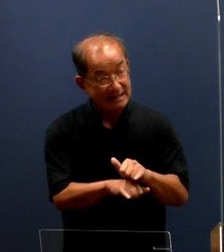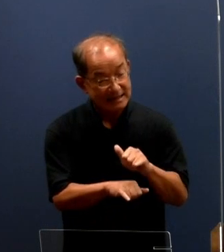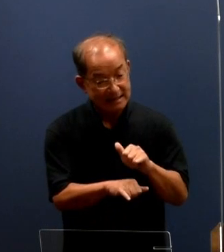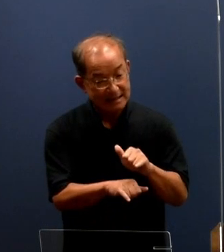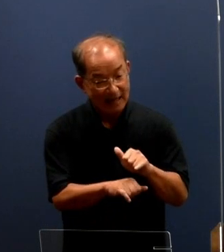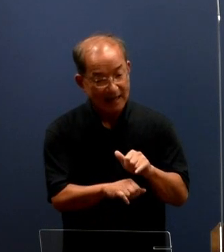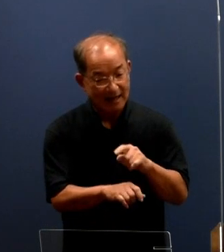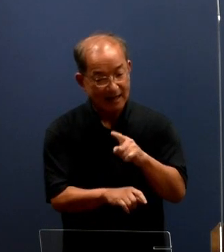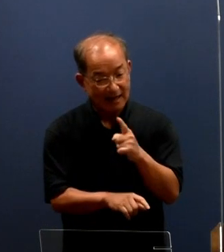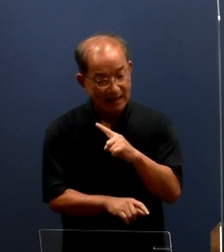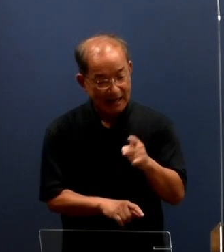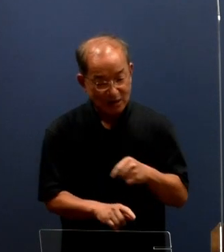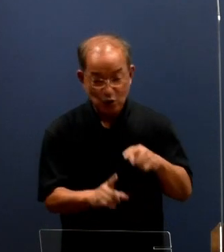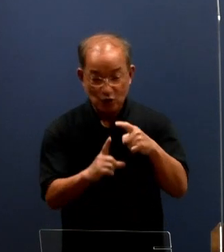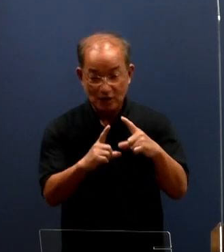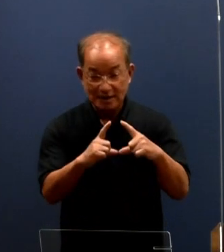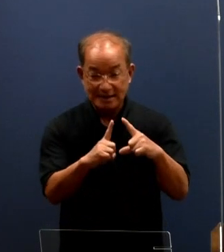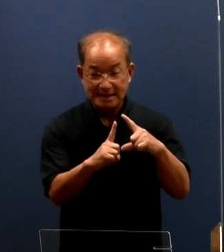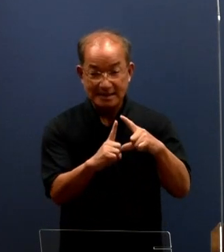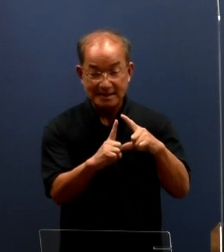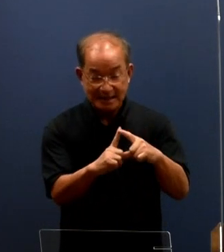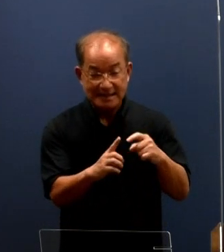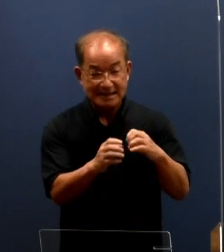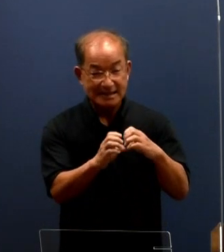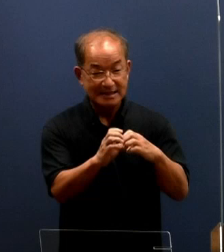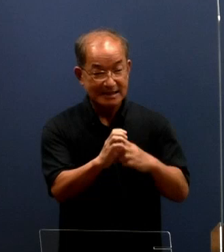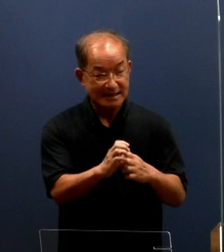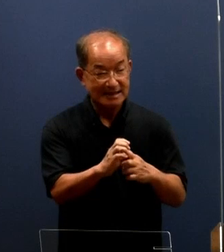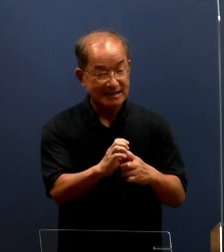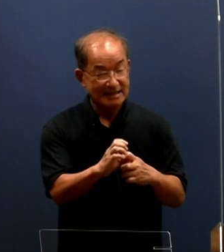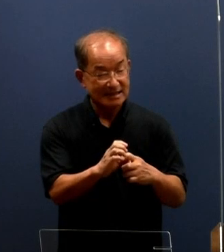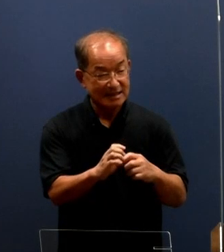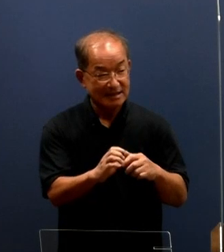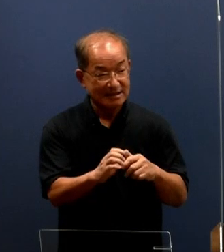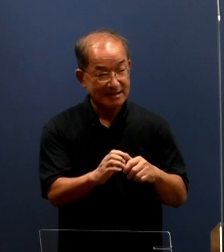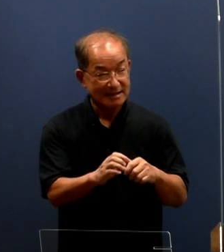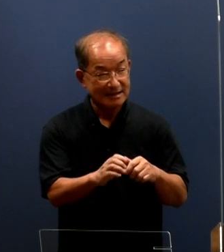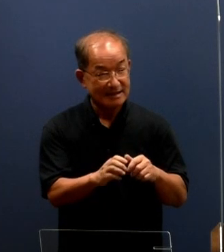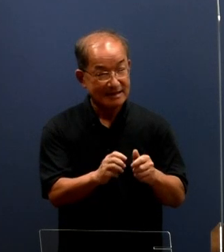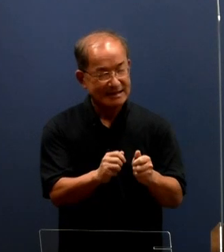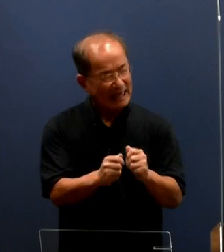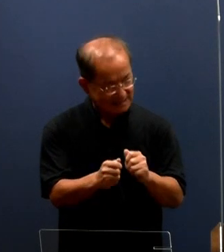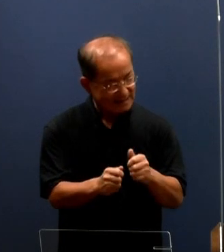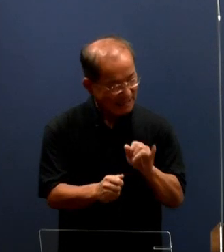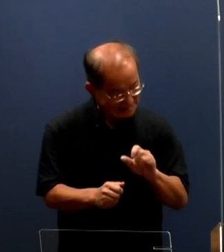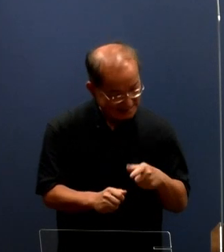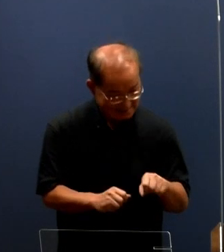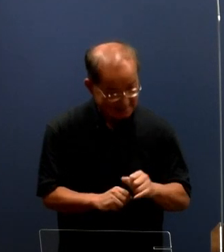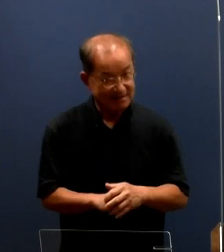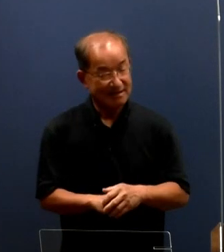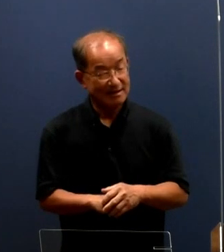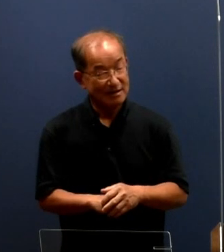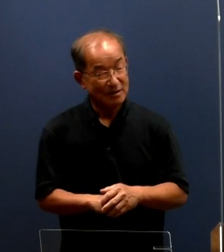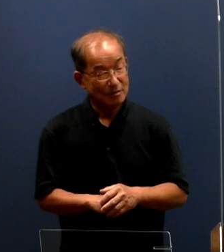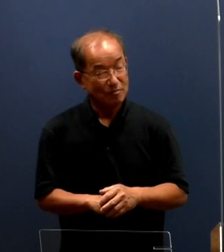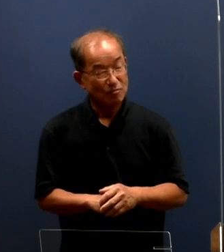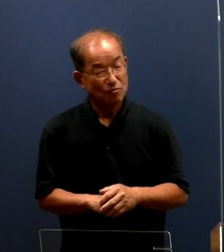SDGs 債って結局何ですか、その ESG って何だ、その何だっ